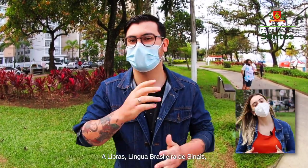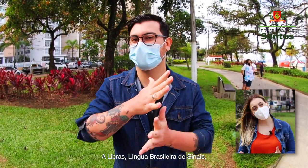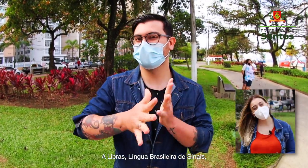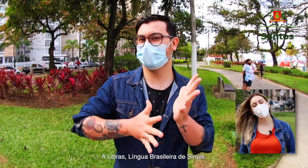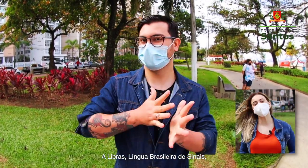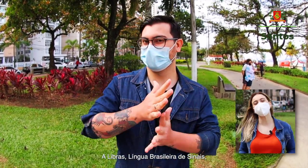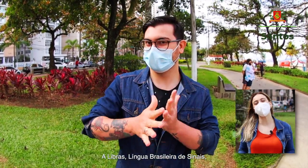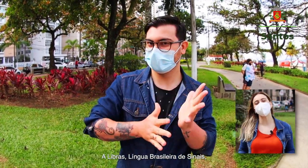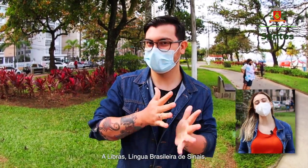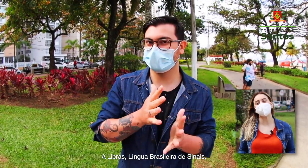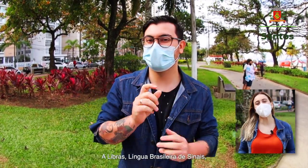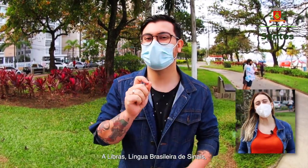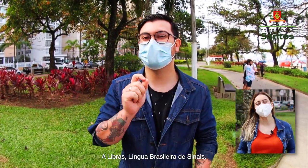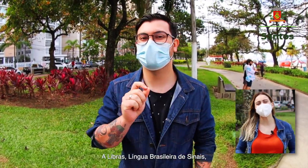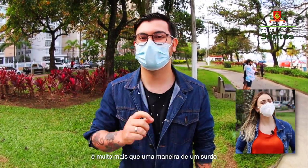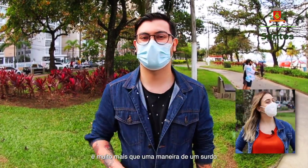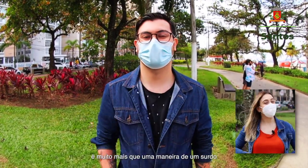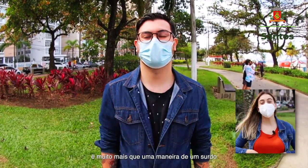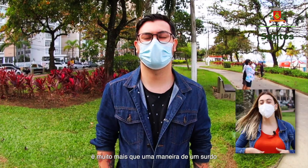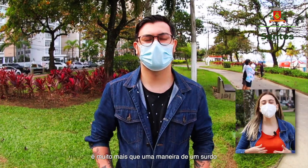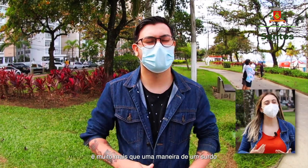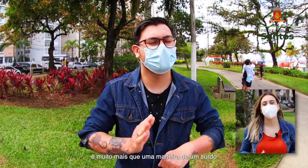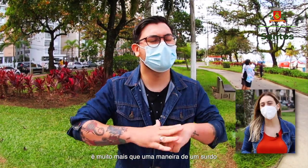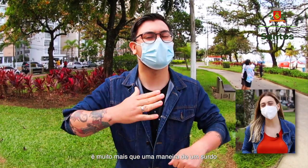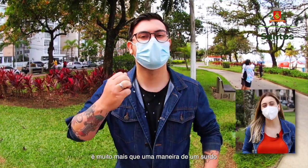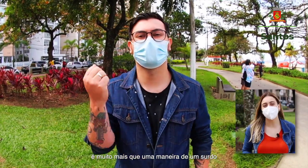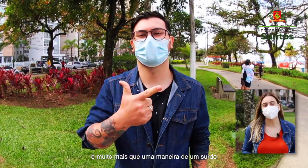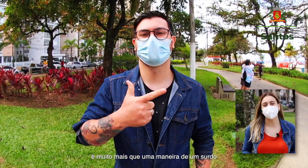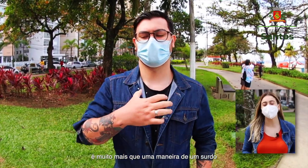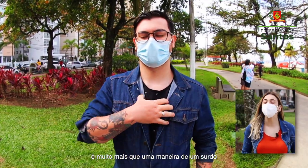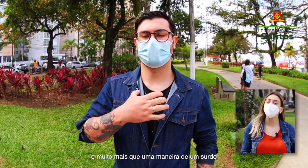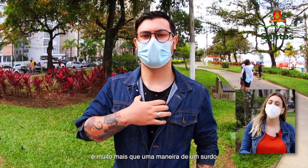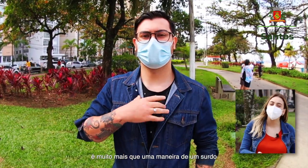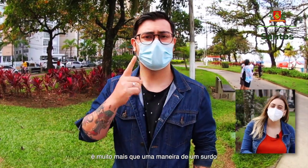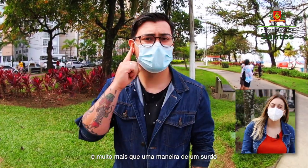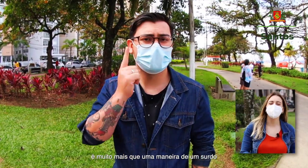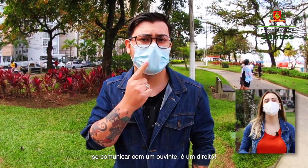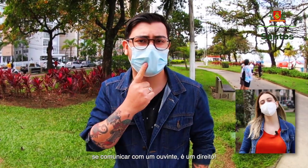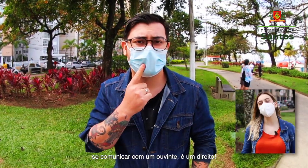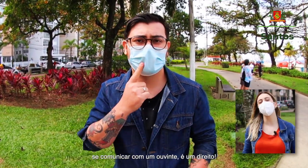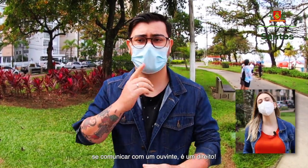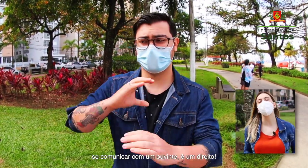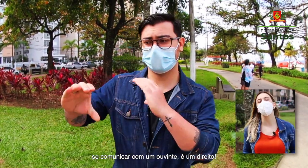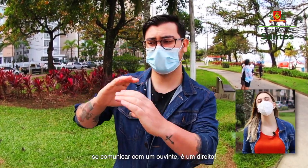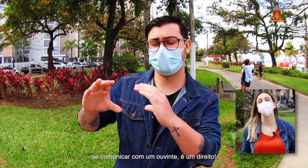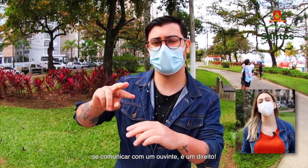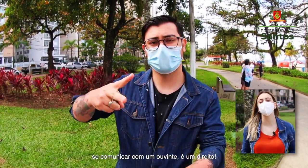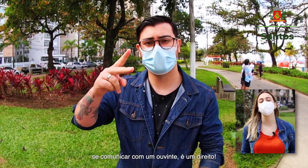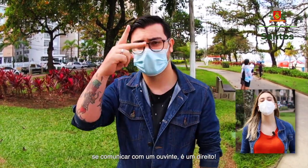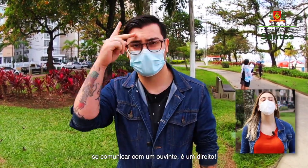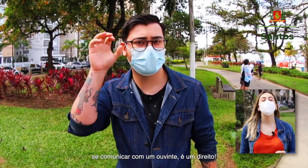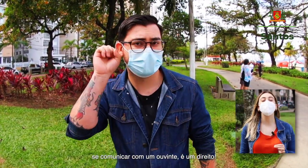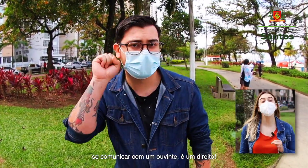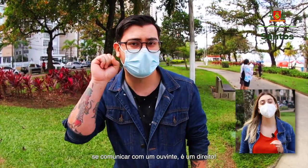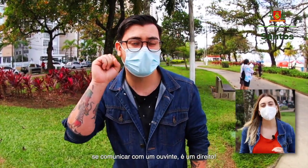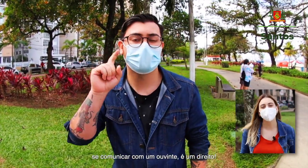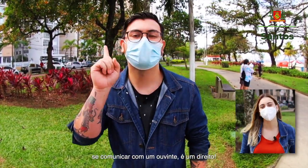língua brasileira de sinais, é muito mais que uma maneira de um surdo se comunicar com o ouvinte. É um direito.